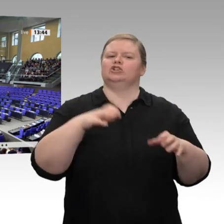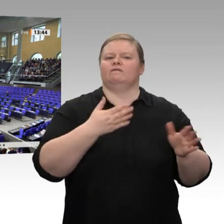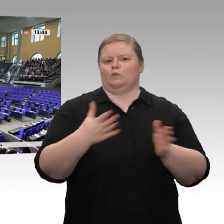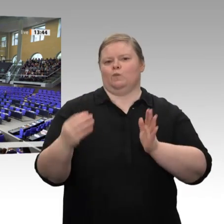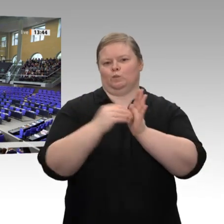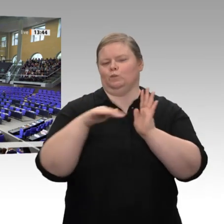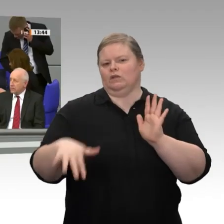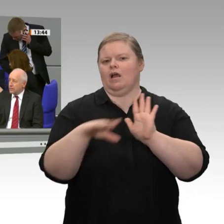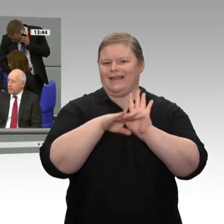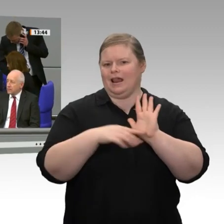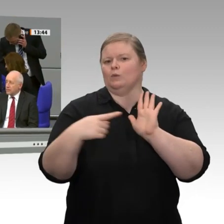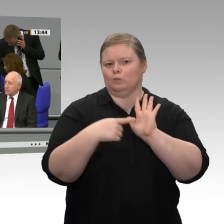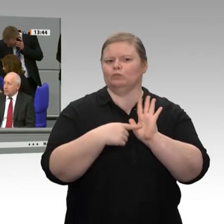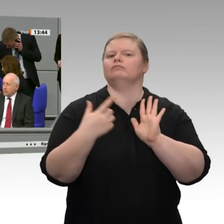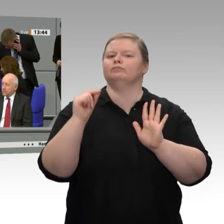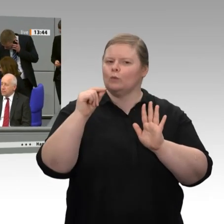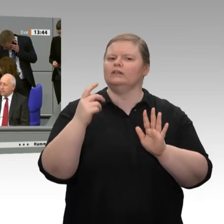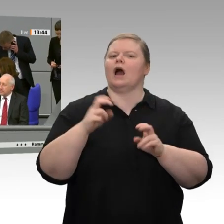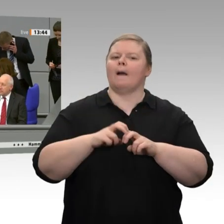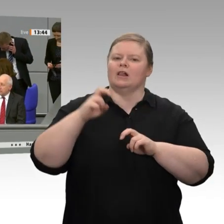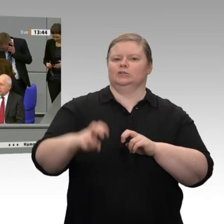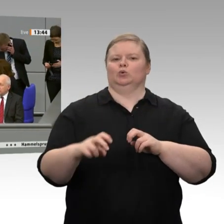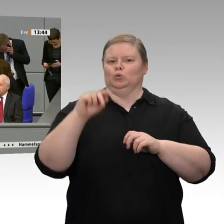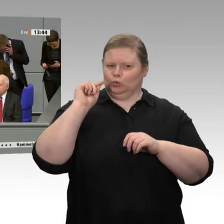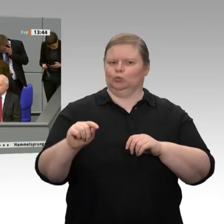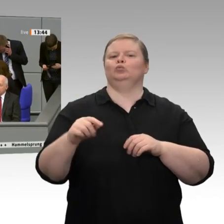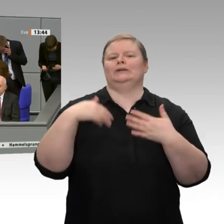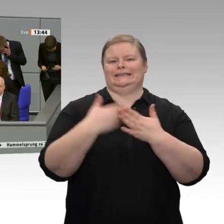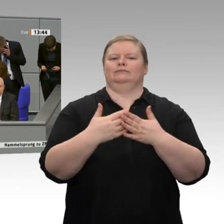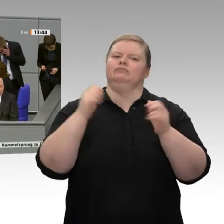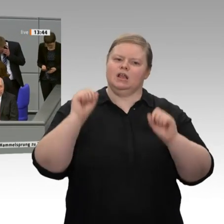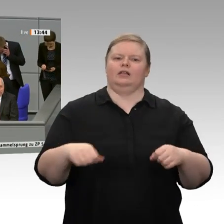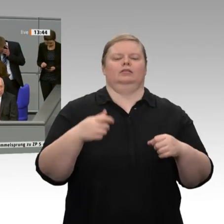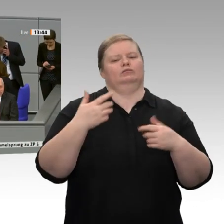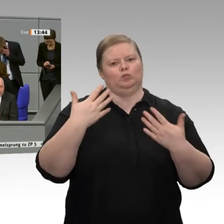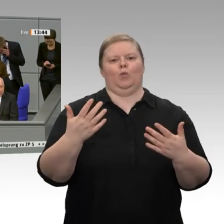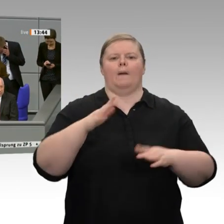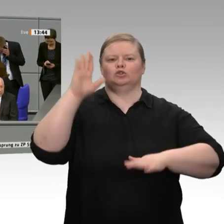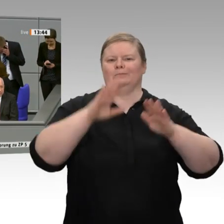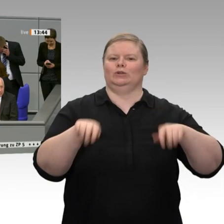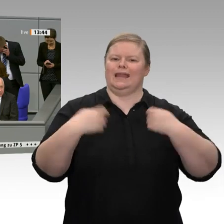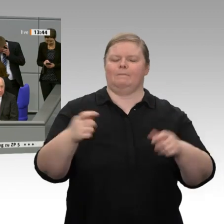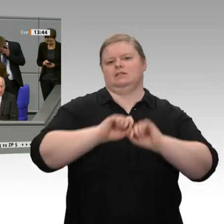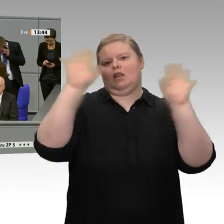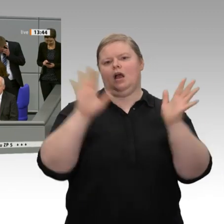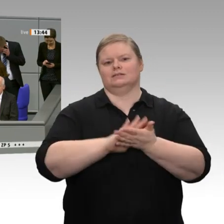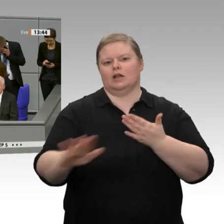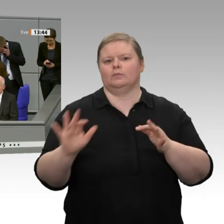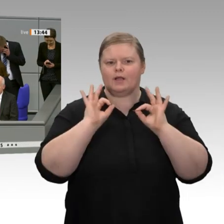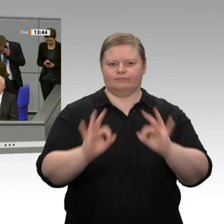sogenannten Hammelsprung sowohl das Abstimmungsergebnis festgestellt wird,